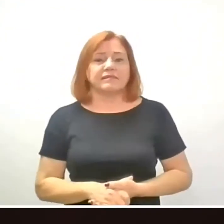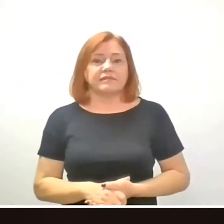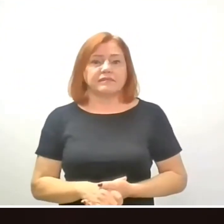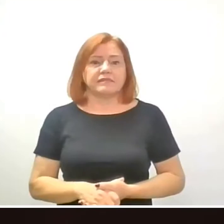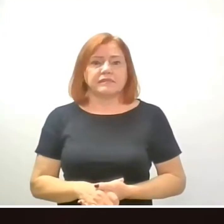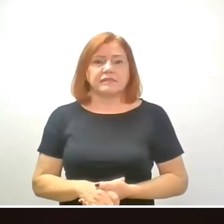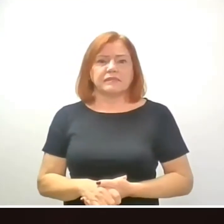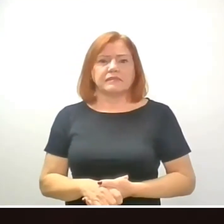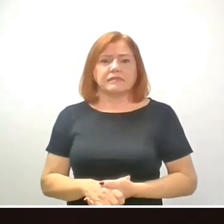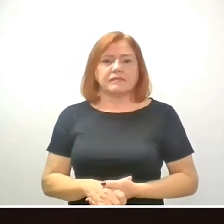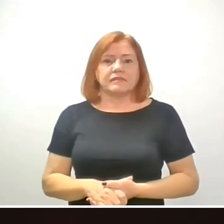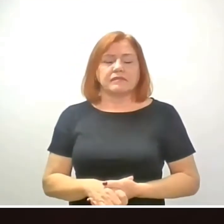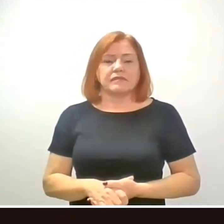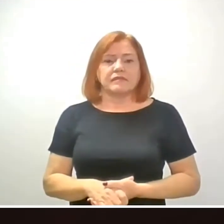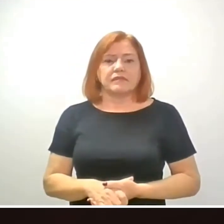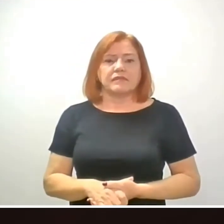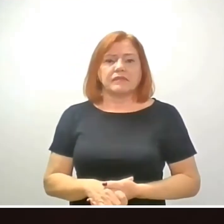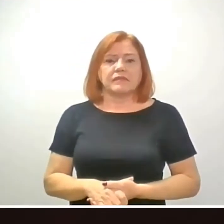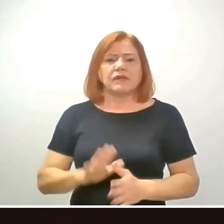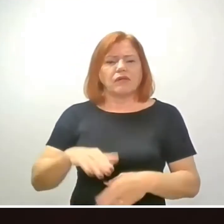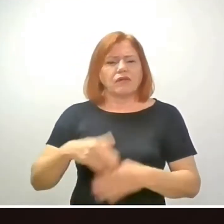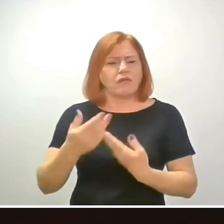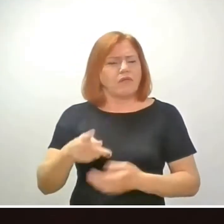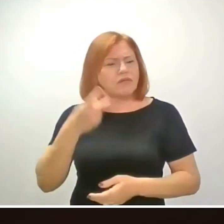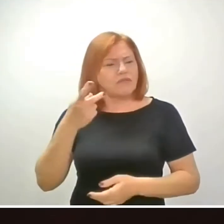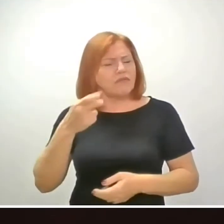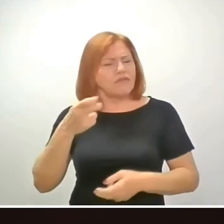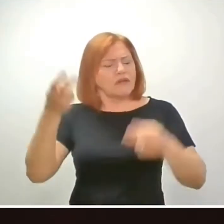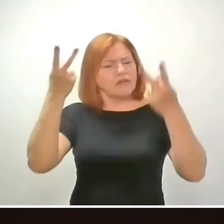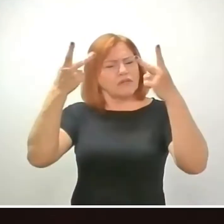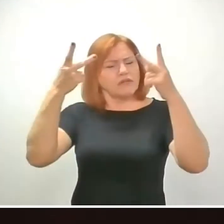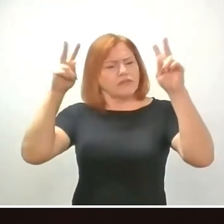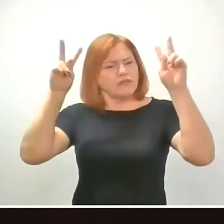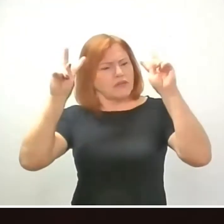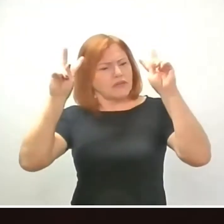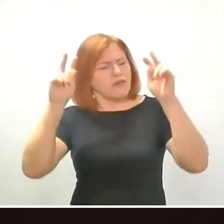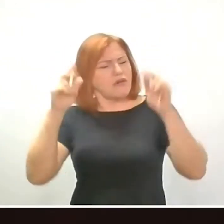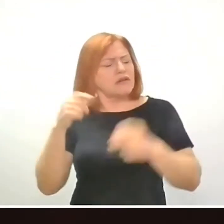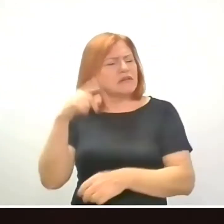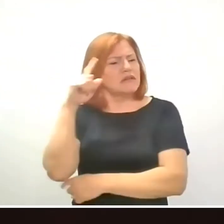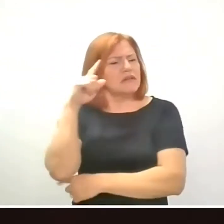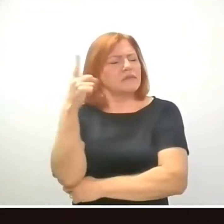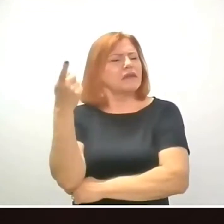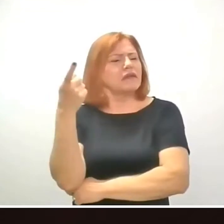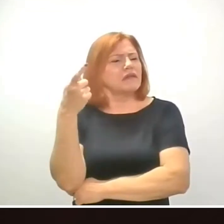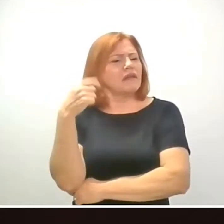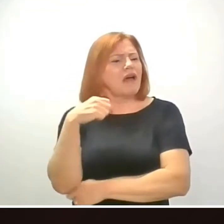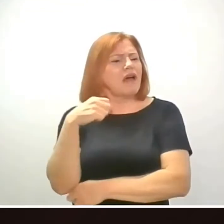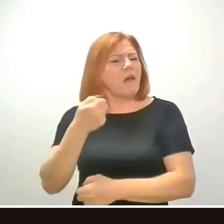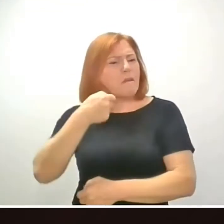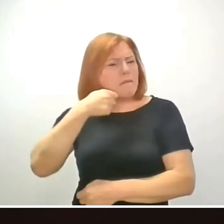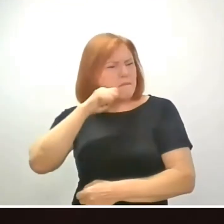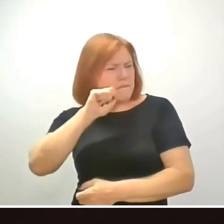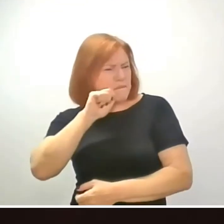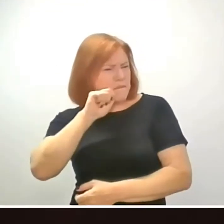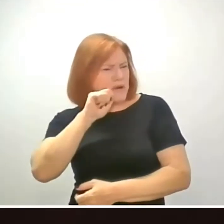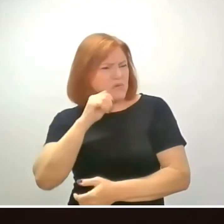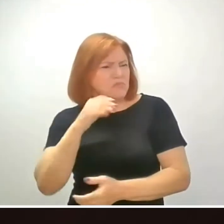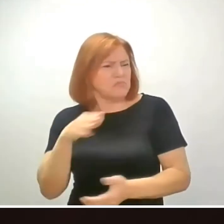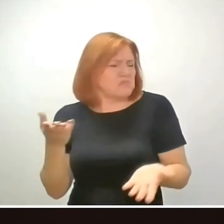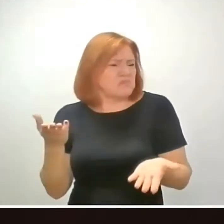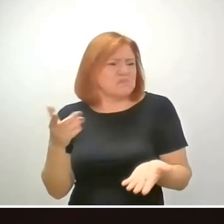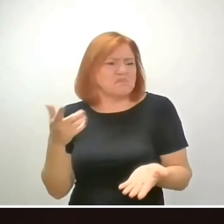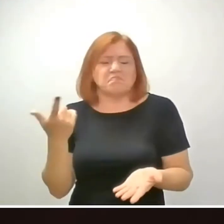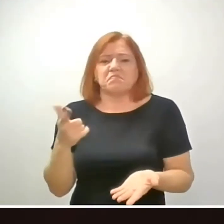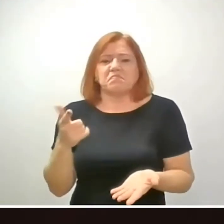de Herodes, acho que ele está reclamando que nós não trouxemos pão, né? Mas Jesus não estava se referindo a isso.